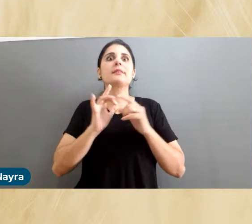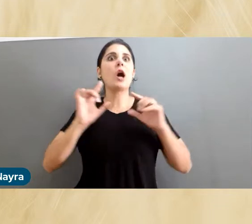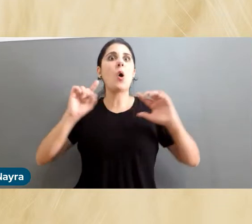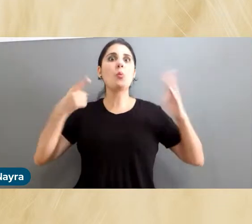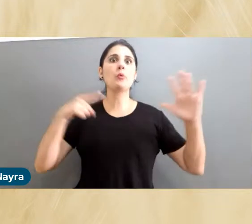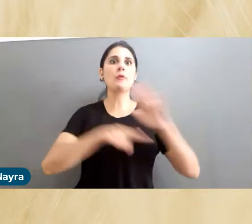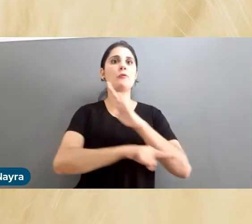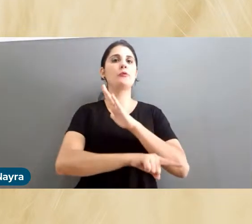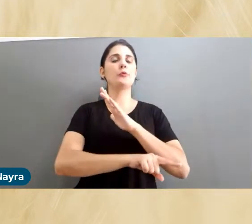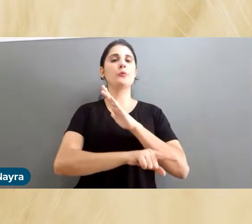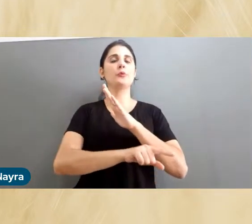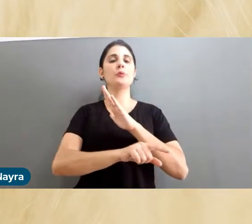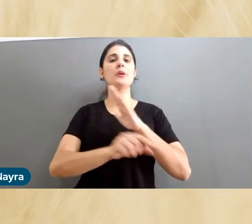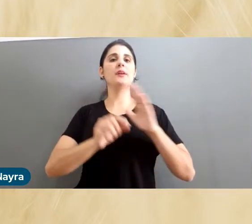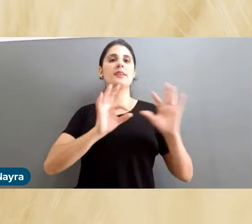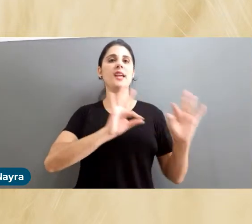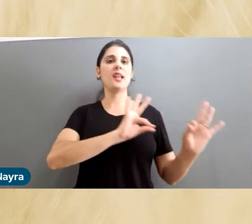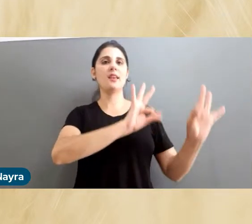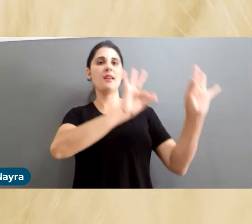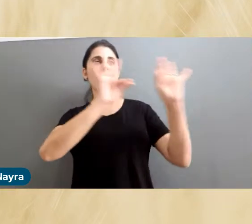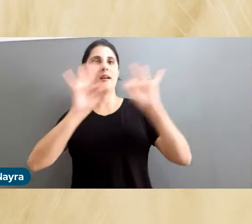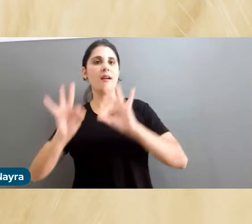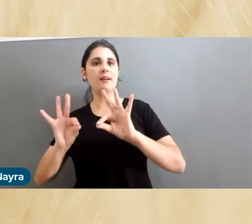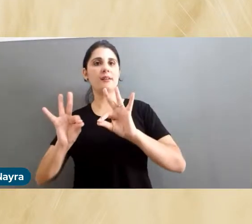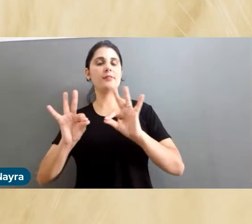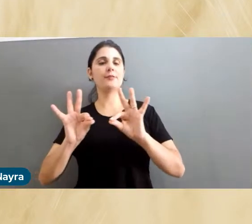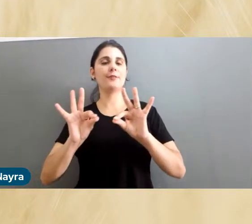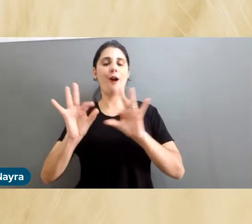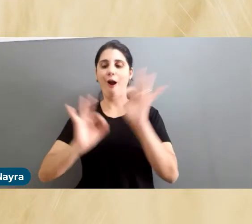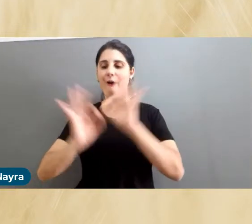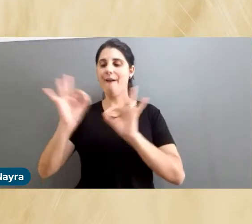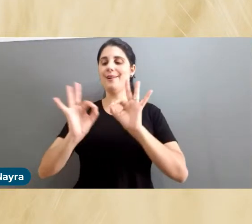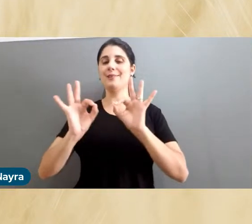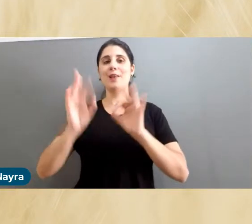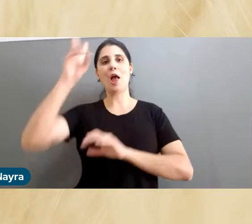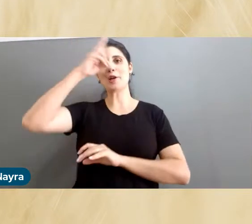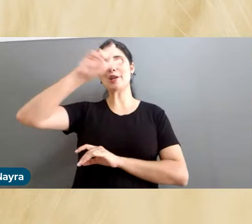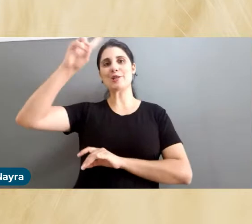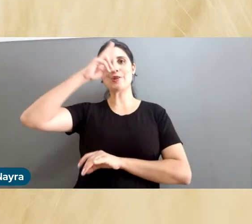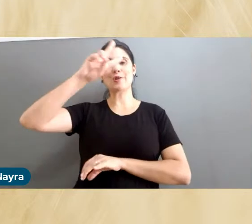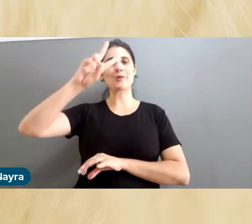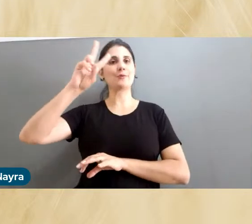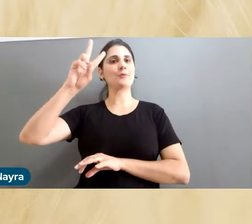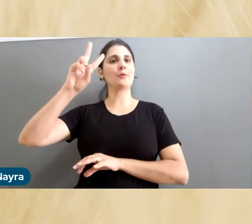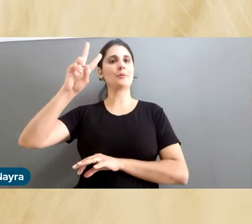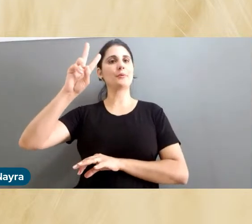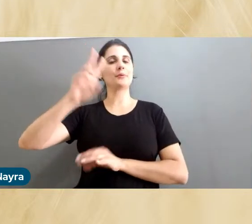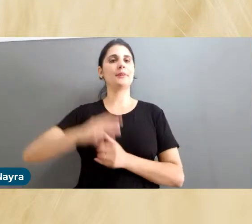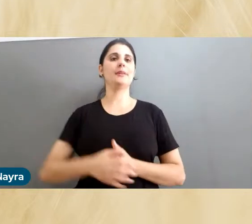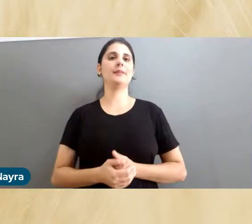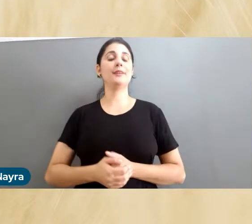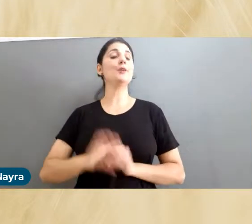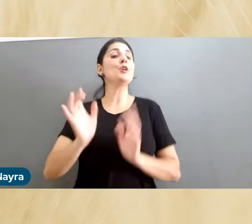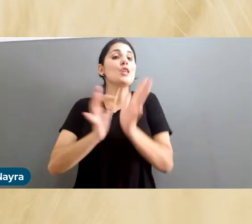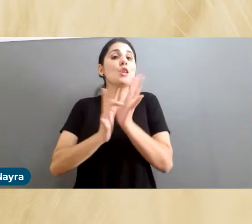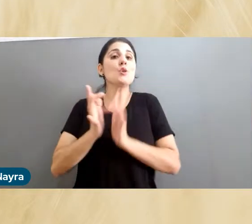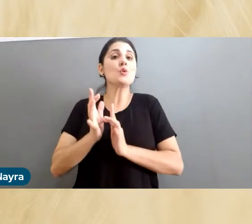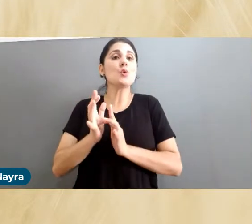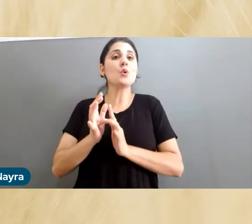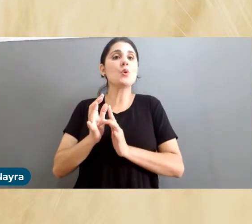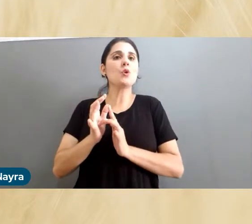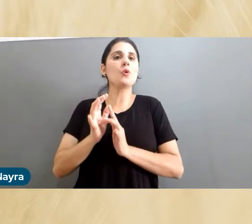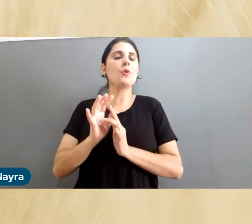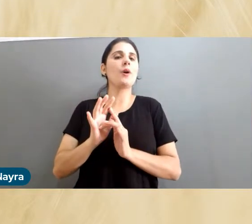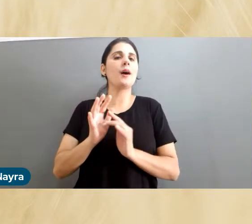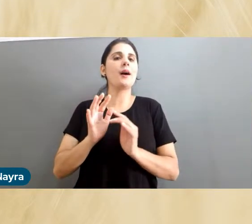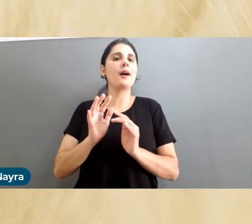notáveis, importantes, nasceram na história, viveram na história, morreram na história. Mas Jesus, dada